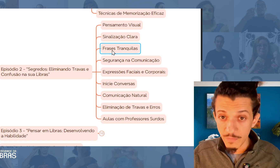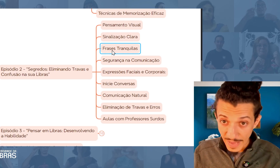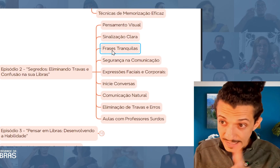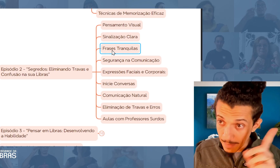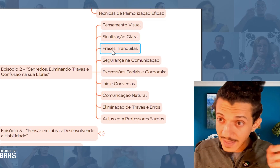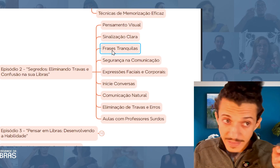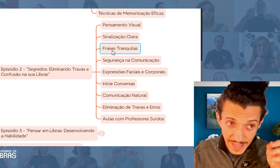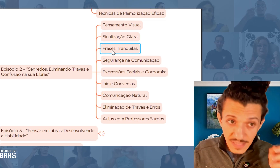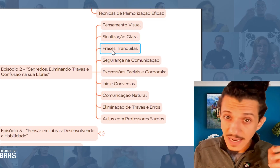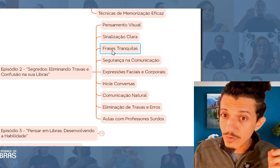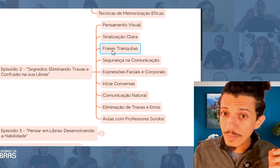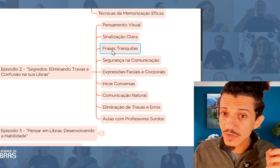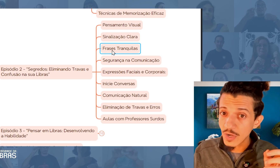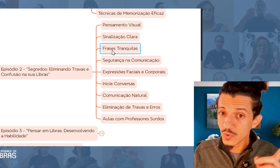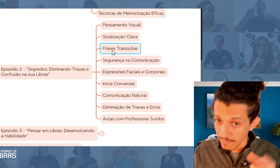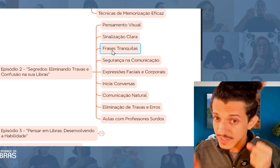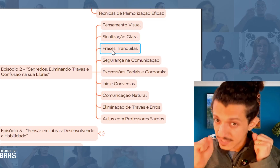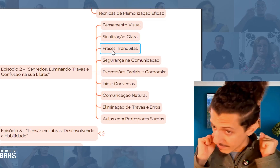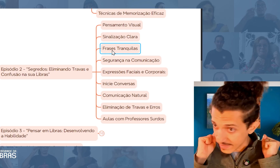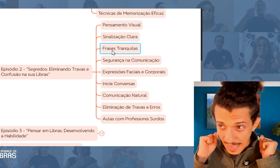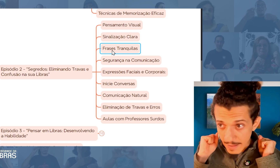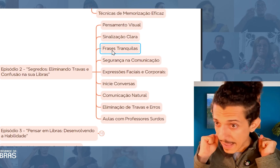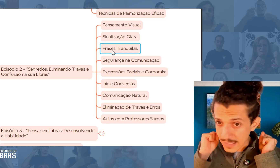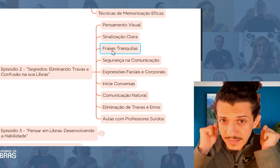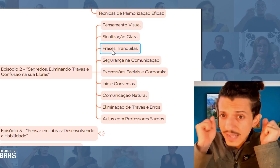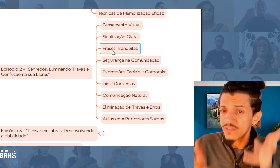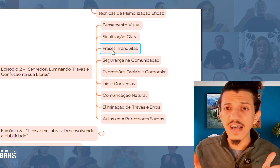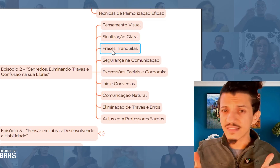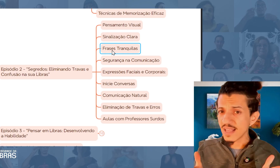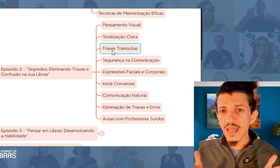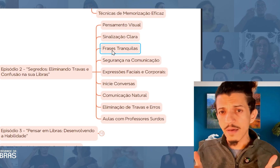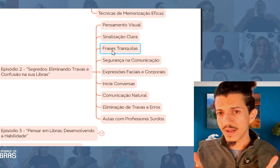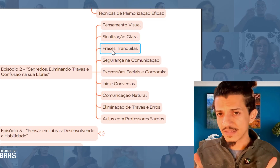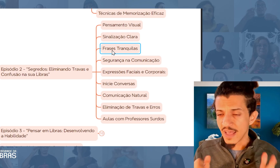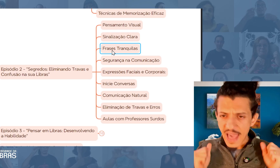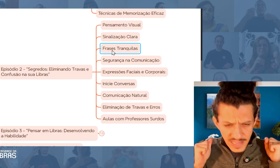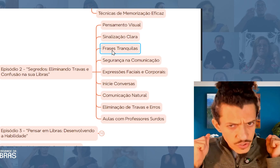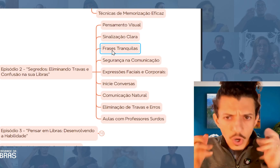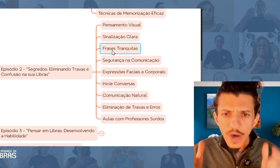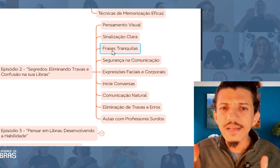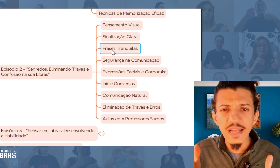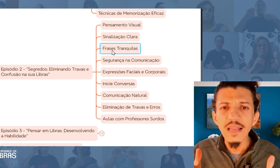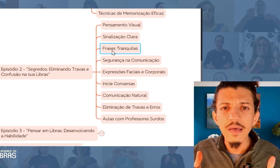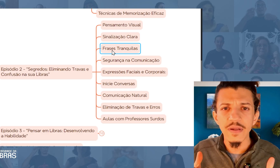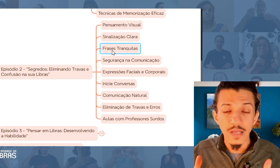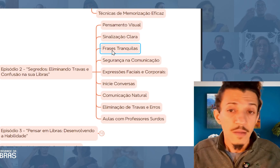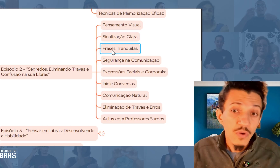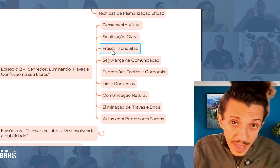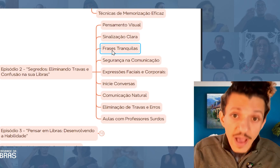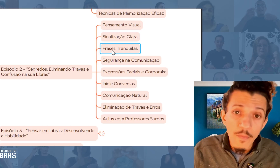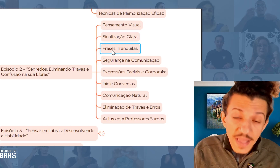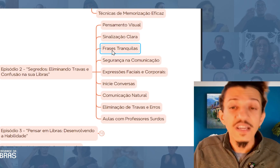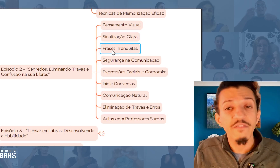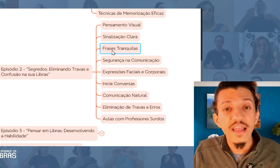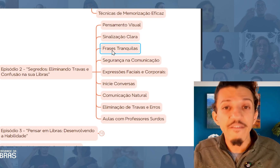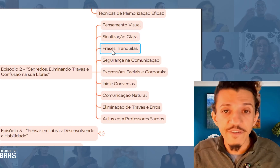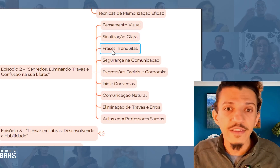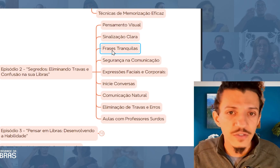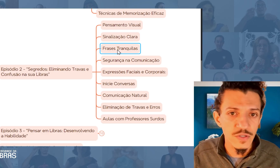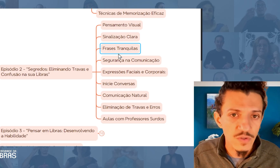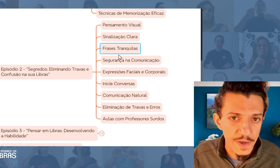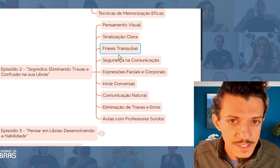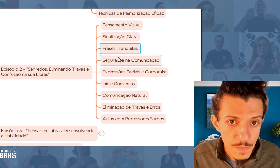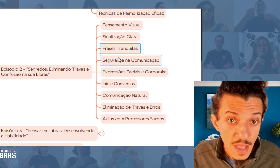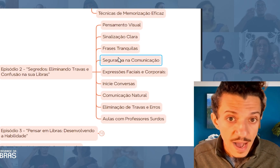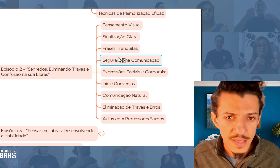E percebe que desde lá do episódio 1 você já vai estar imerso nas frases em Libras, em histórias em Libras, porque realmente a vida é feita